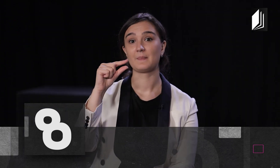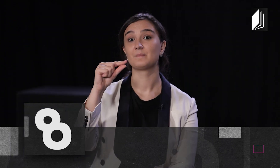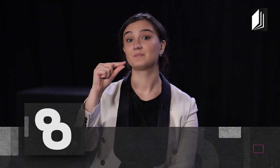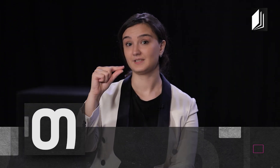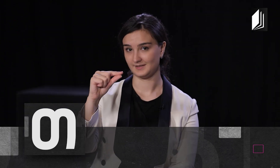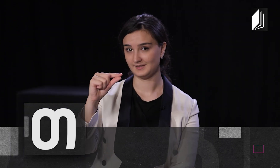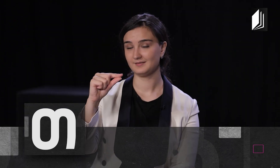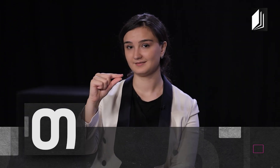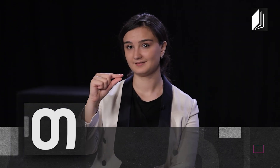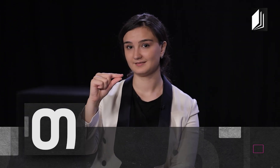თ